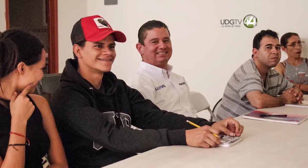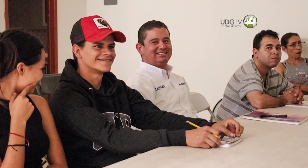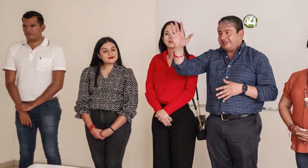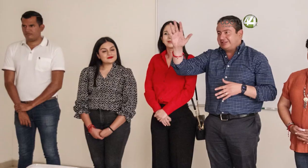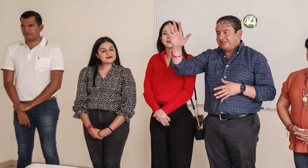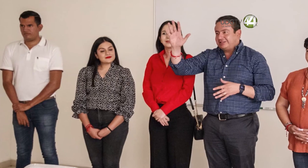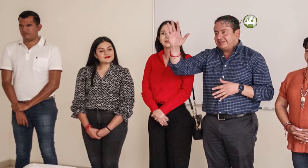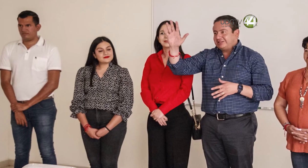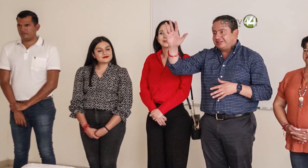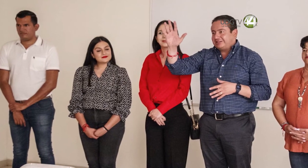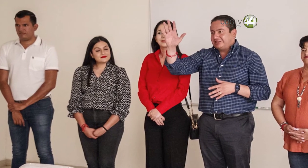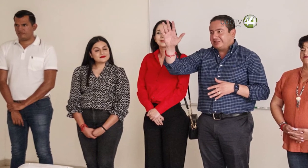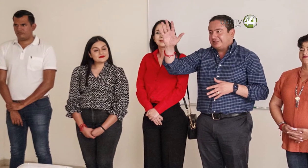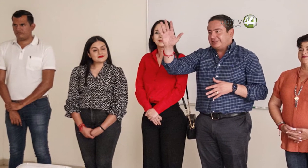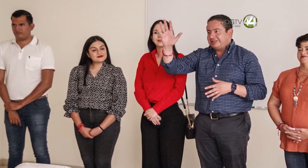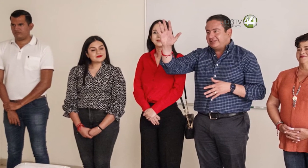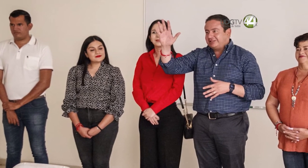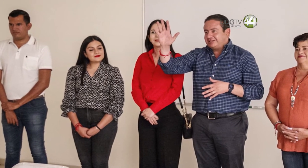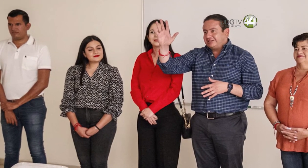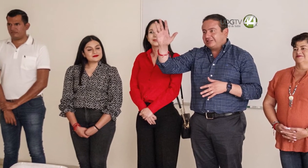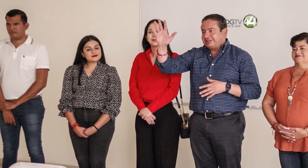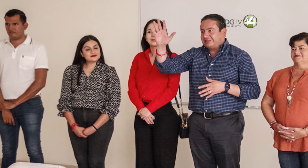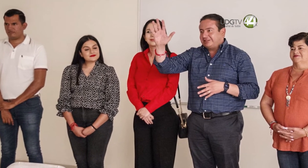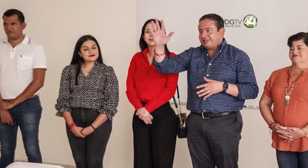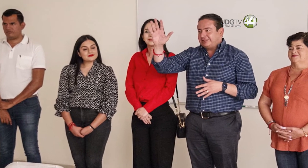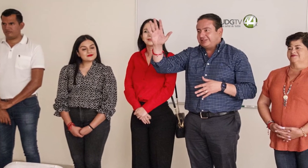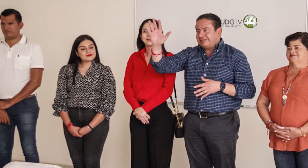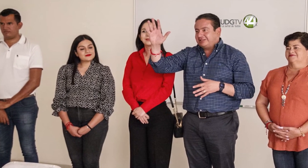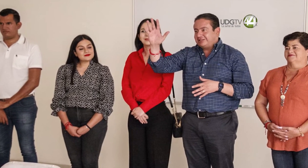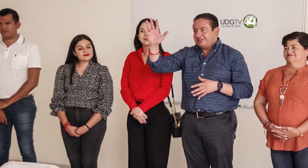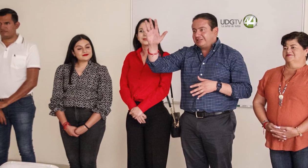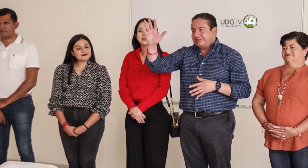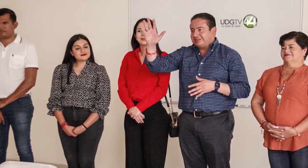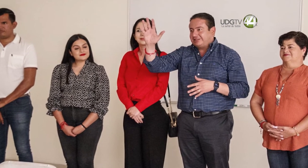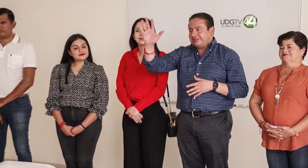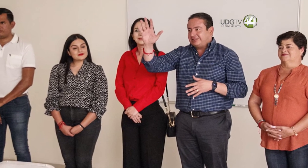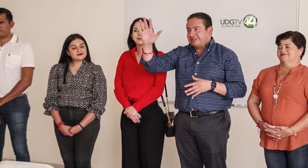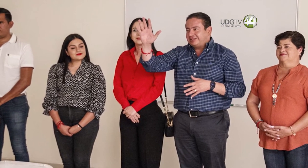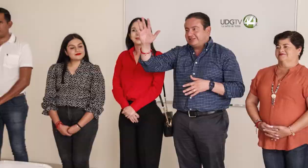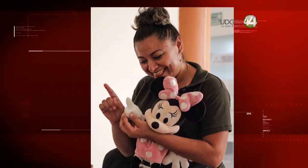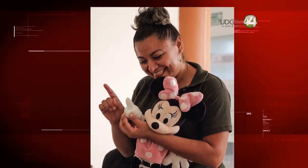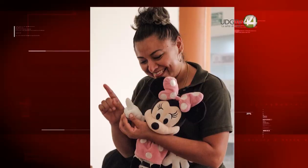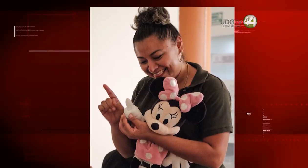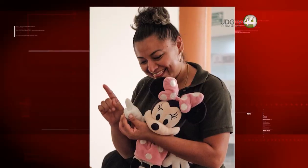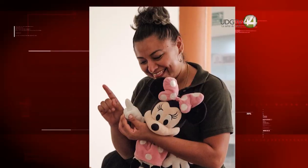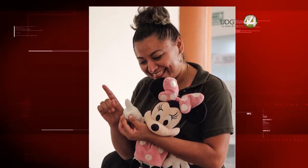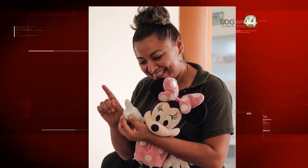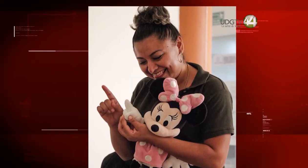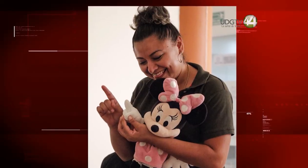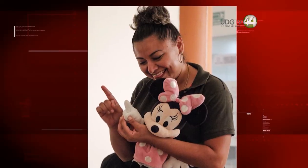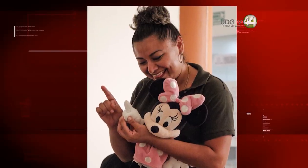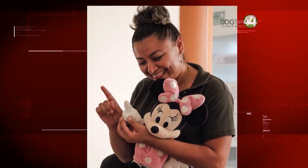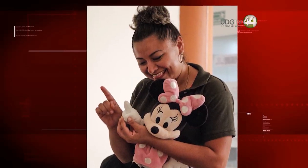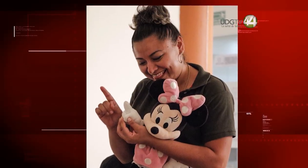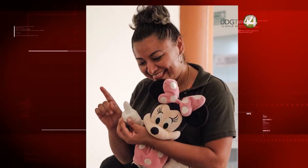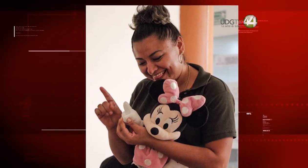hasta el año 2020 se registró un total de 1.377 personas con discapacidad auditiva que habitan el